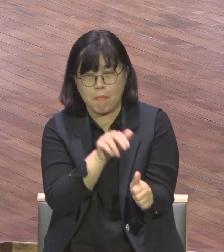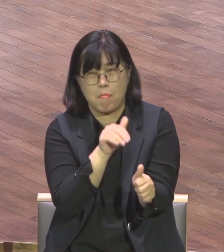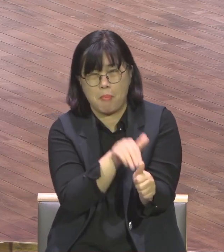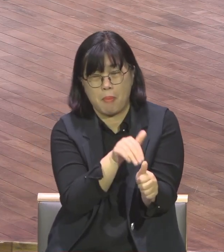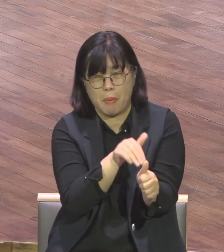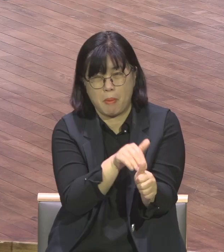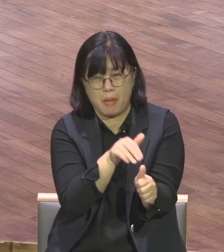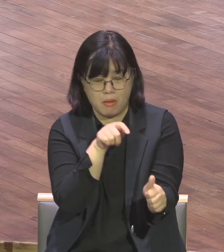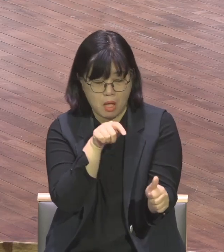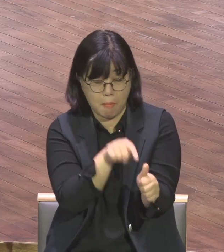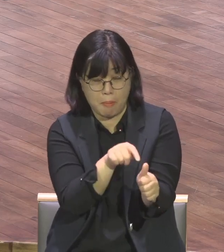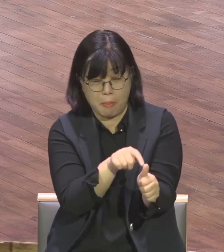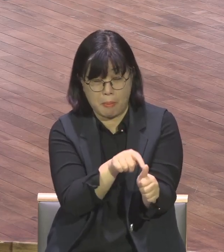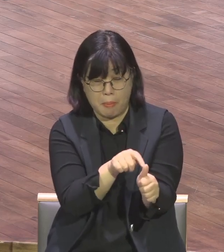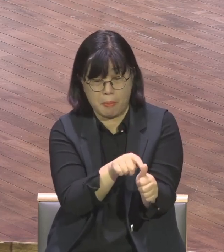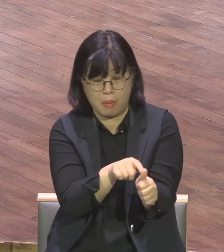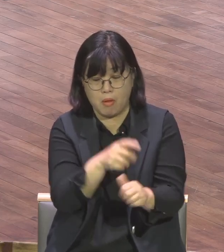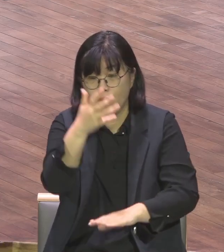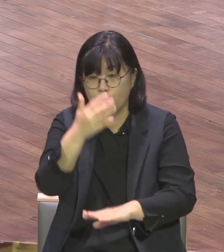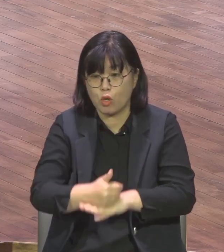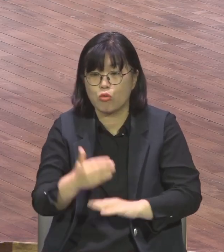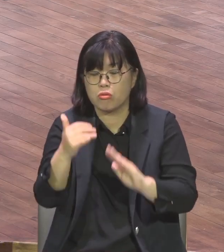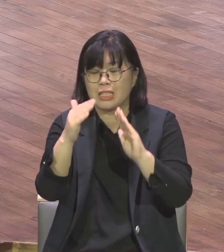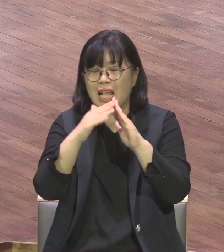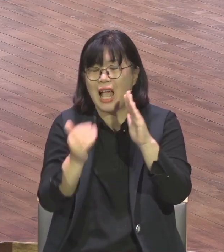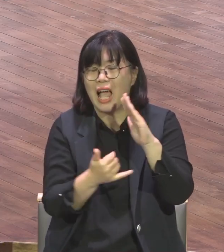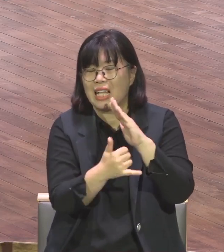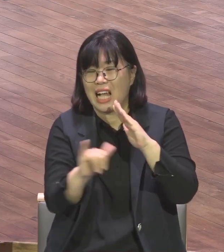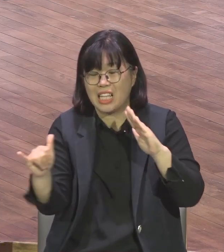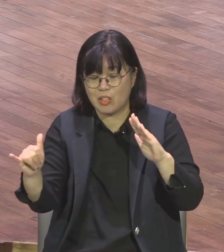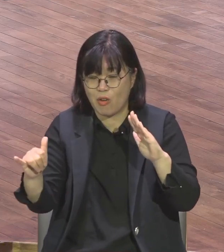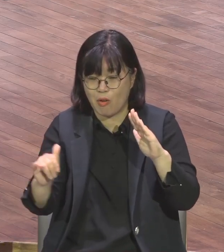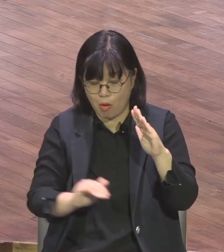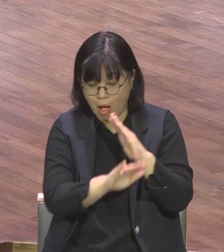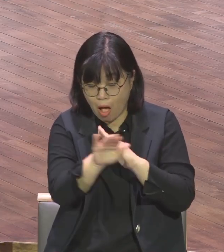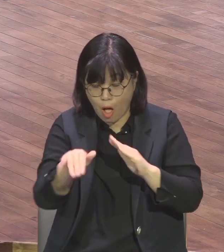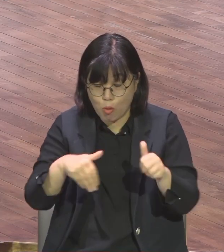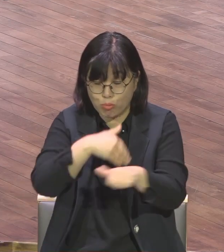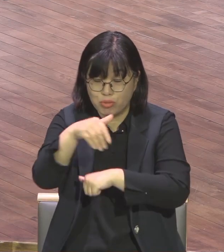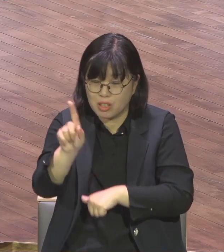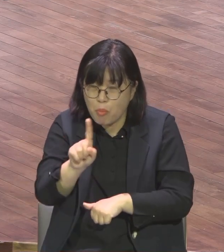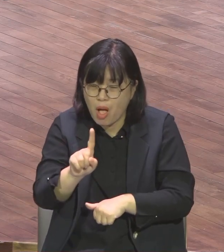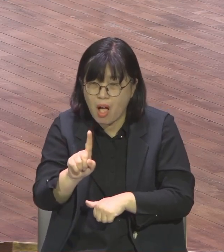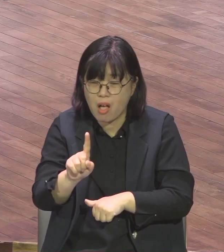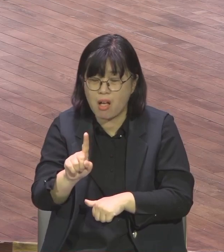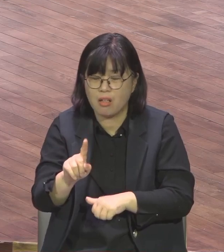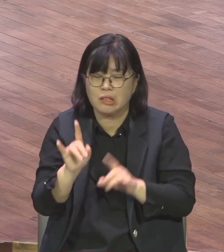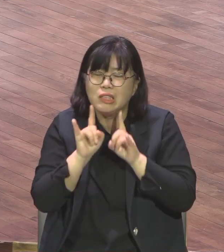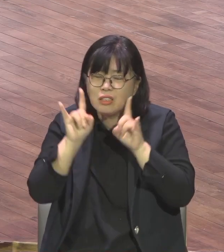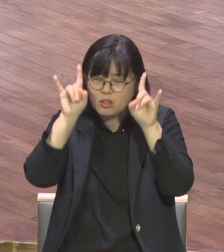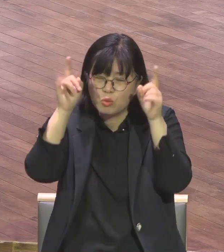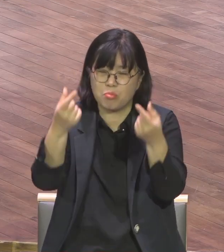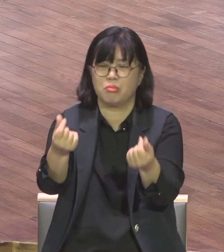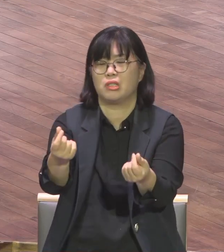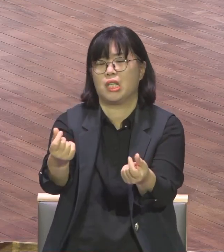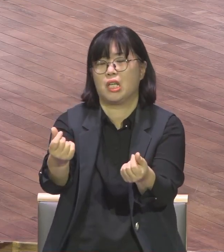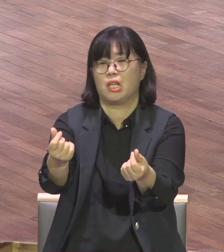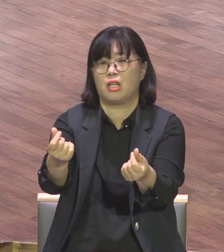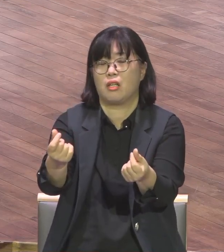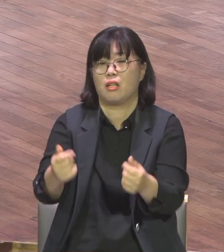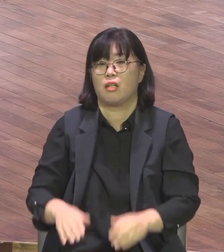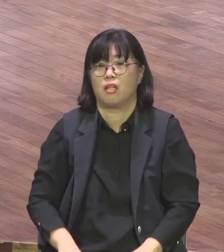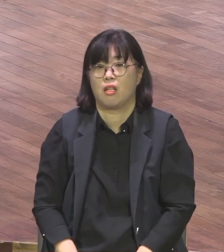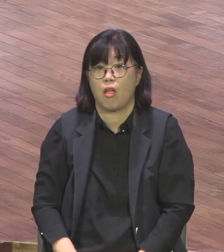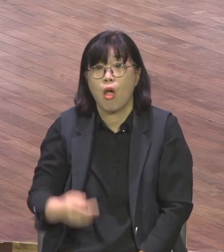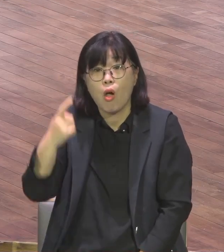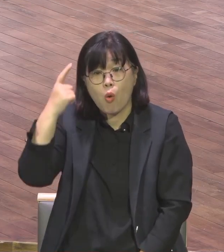스스로 천국을 지옥으로 만들어버려. 여러분 인간이요 성장하면서 그 왜 그런지 아세요? 인정을 못 받아서 그래요.